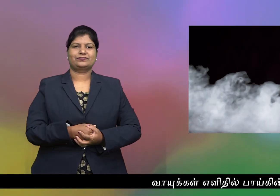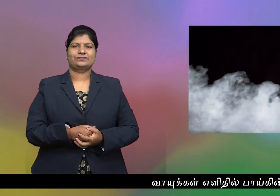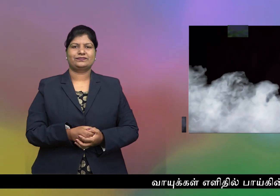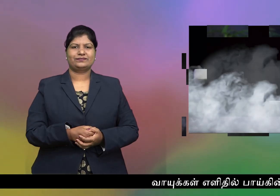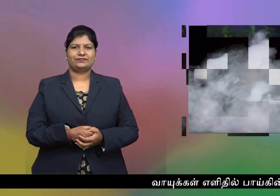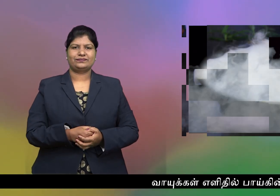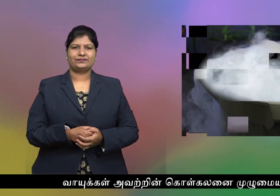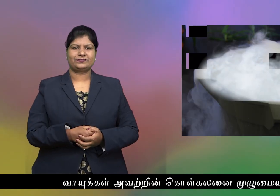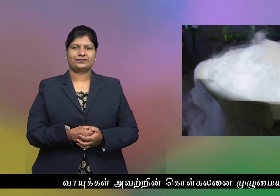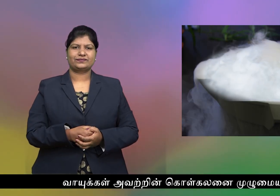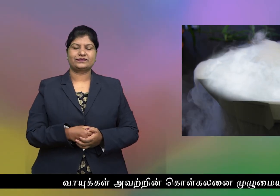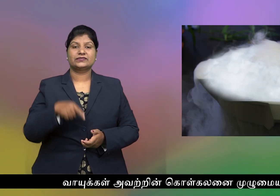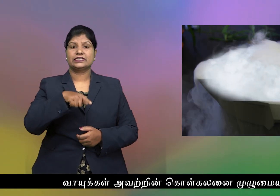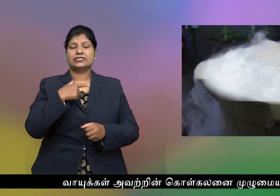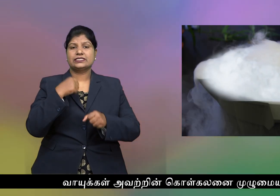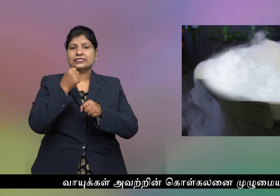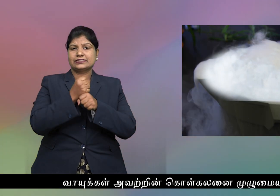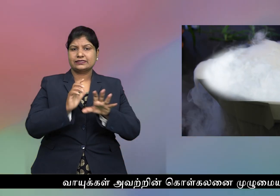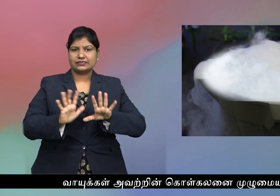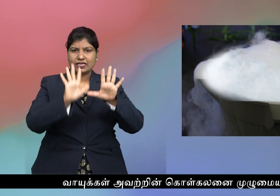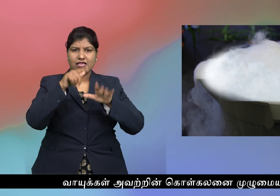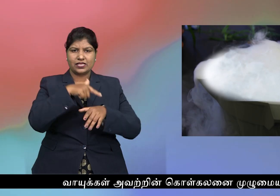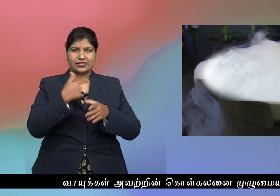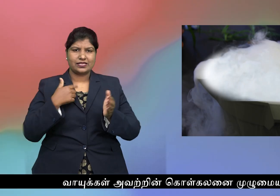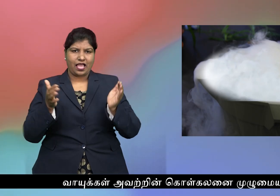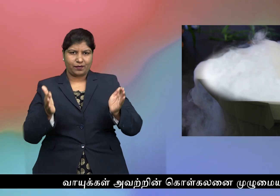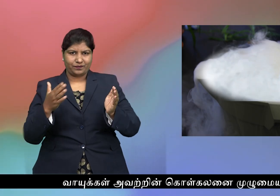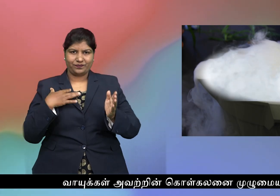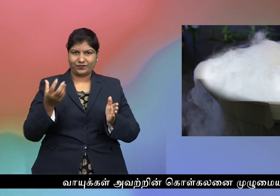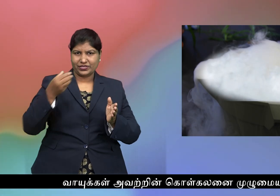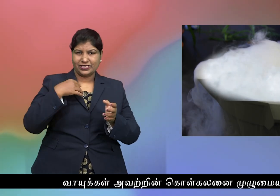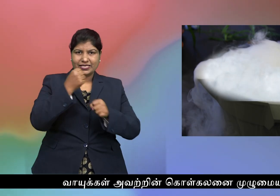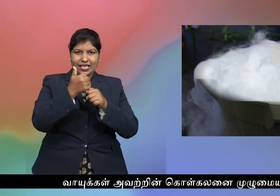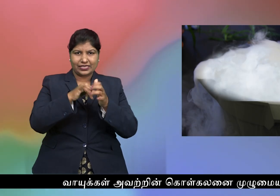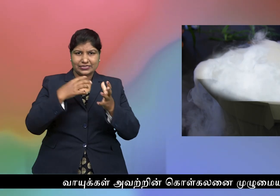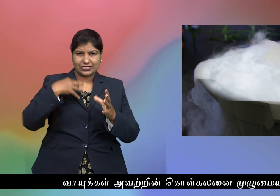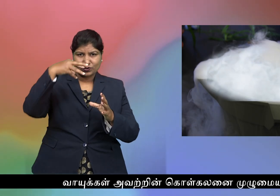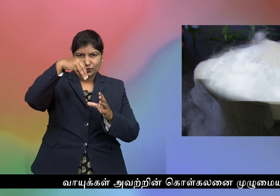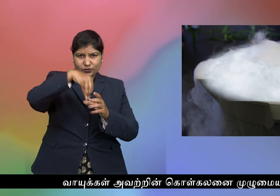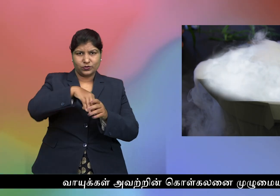வாயுக்கள் அவற்றின் கொள்கலனை முழுமையாக நிரப்புகின்றன.